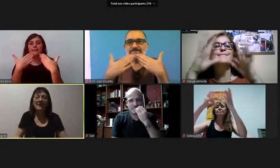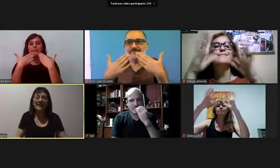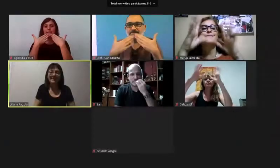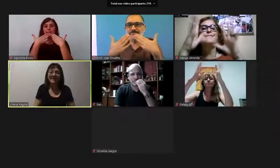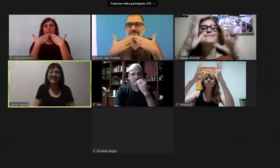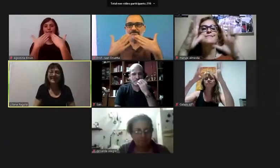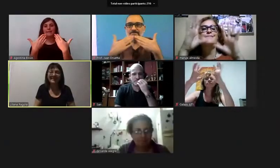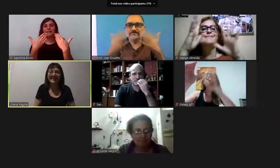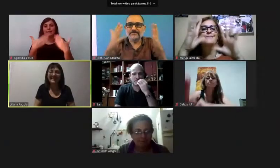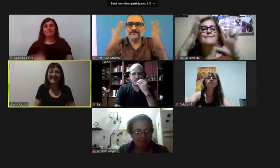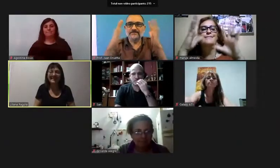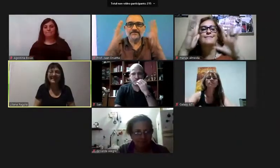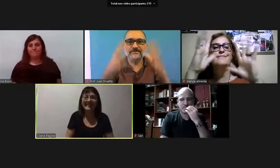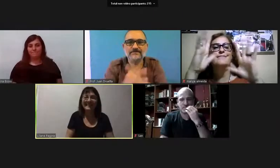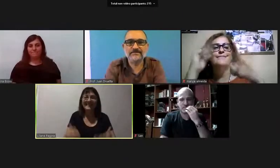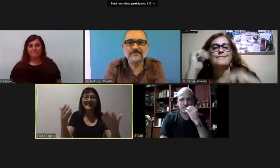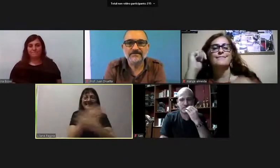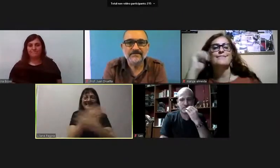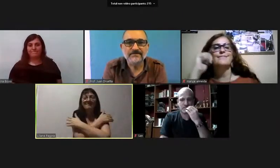muchísimas gracias.